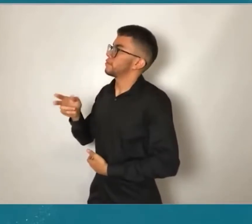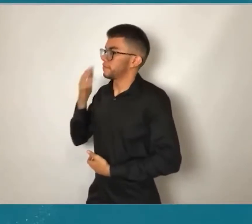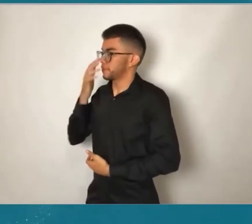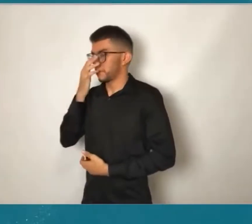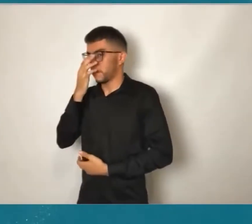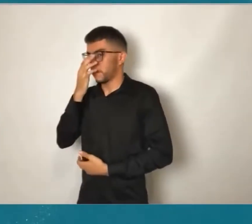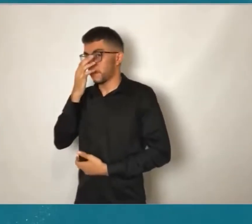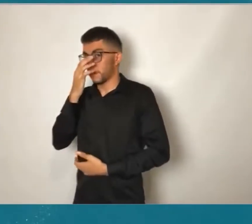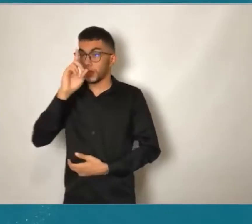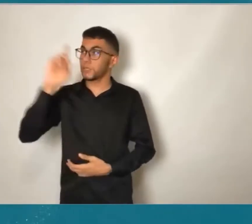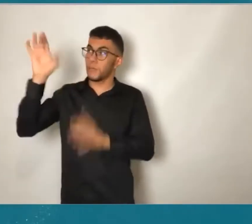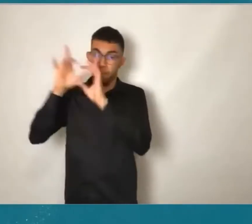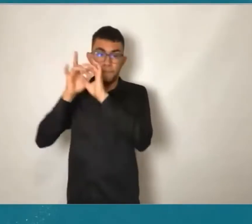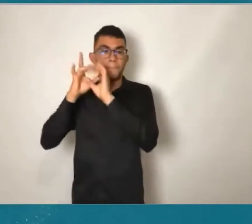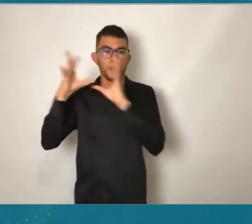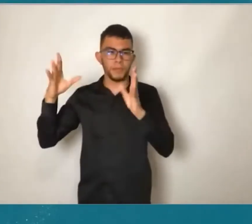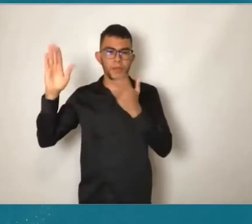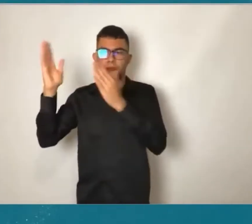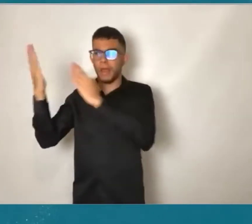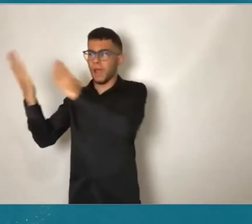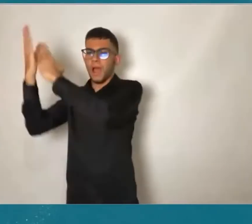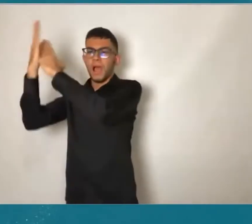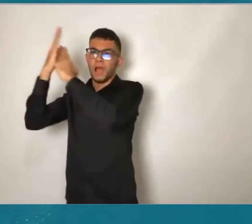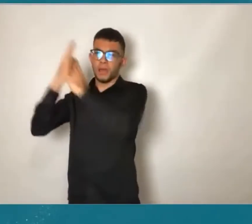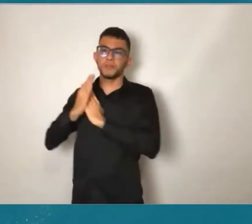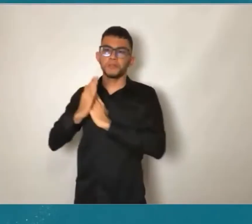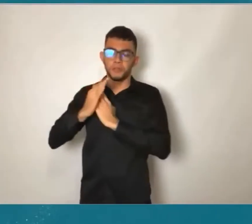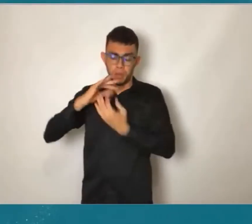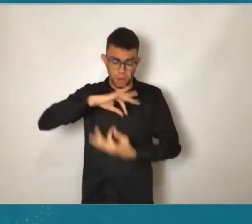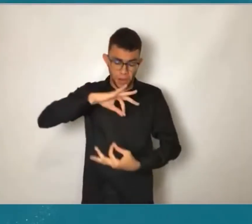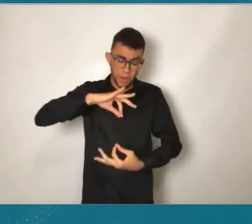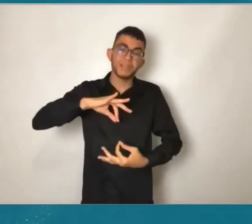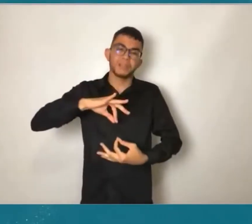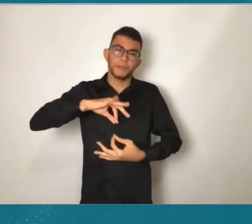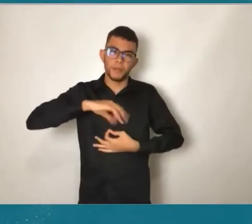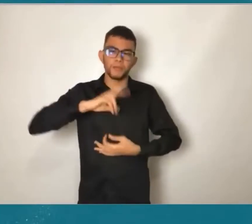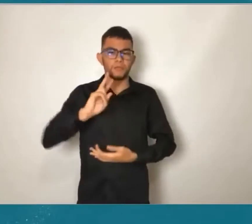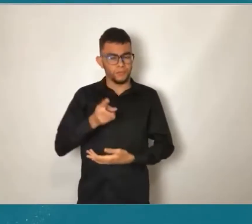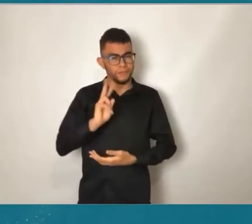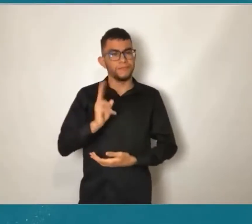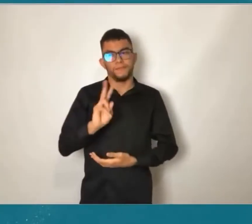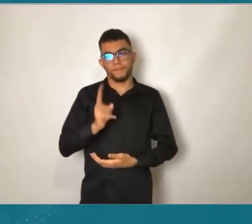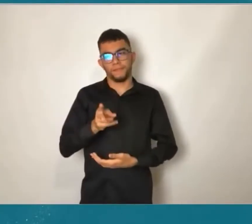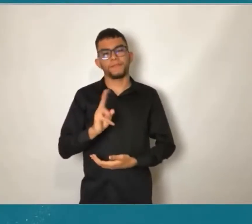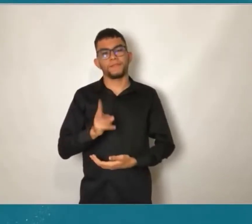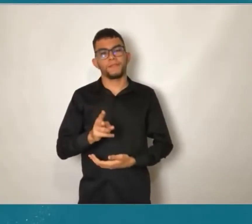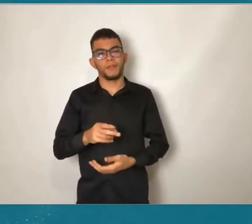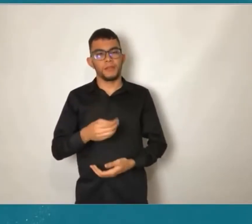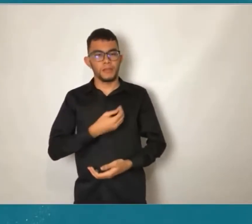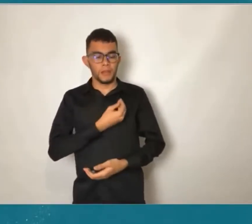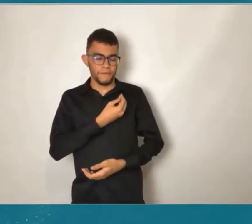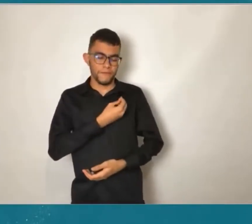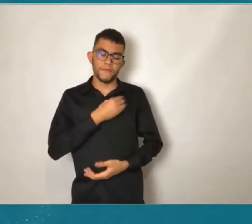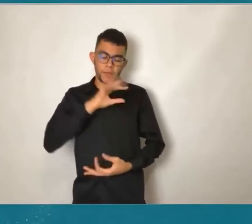o elemento da queda está na minha alma. O veneno da serpente contaminou a minha